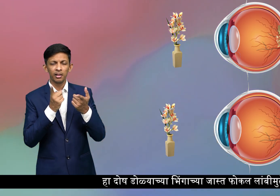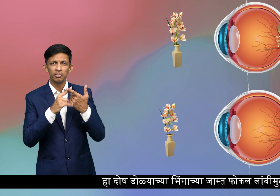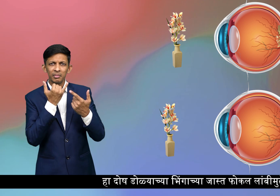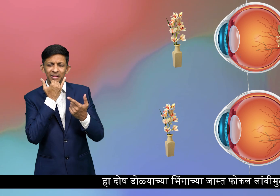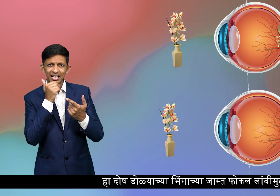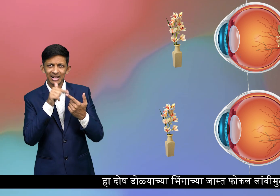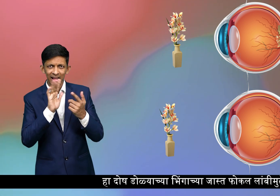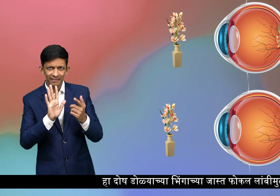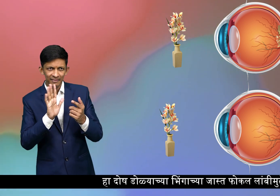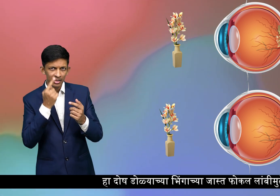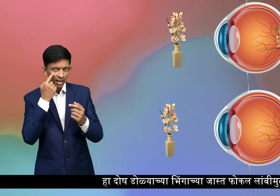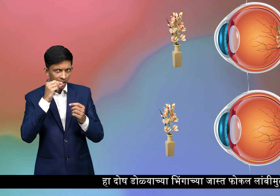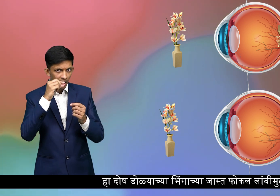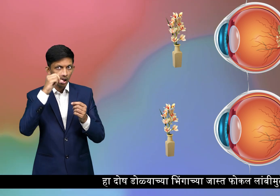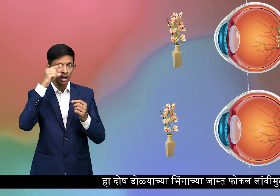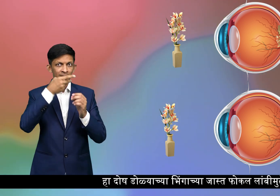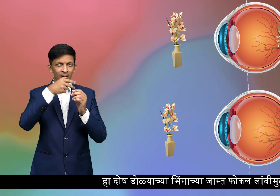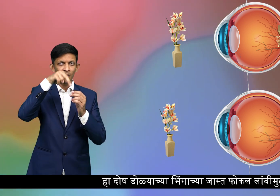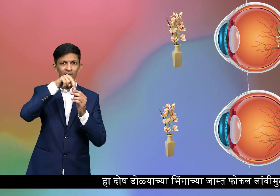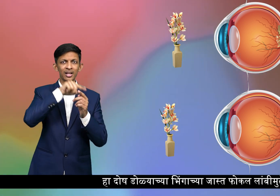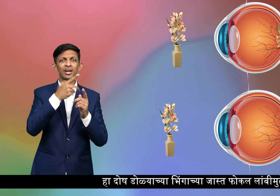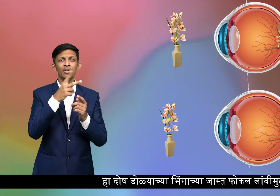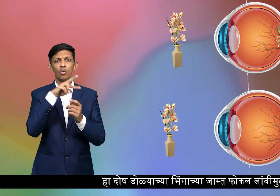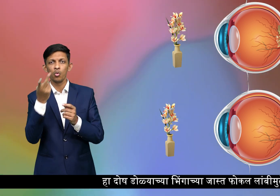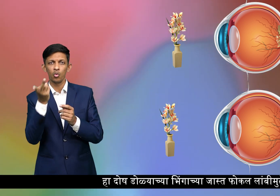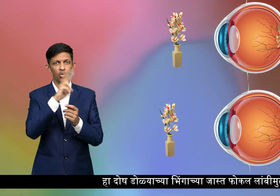हा दोष डोळ्यांच्या भिंगाच्या जास्त फोकल लांबीमुळे